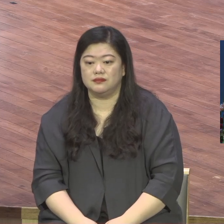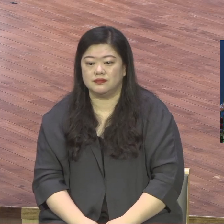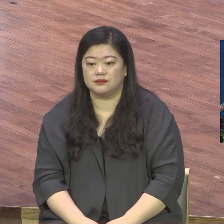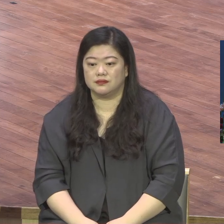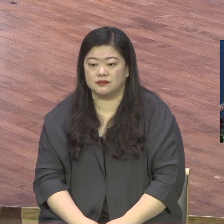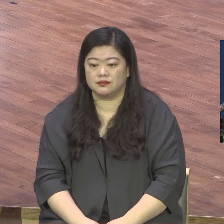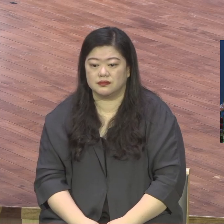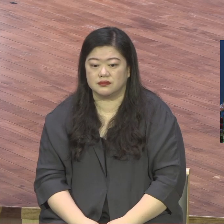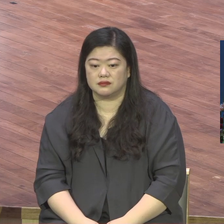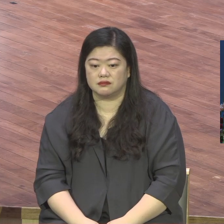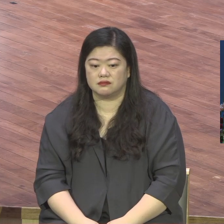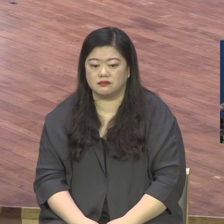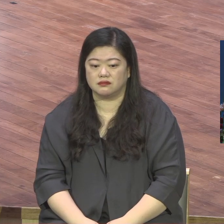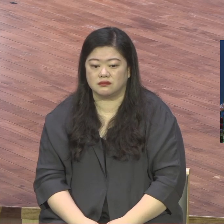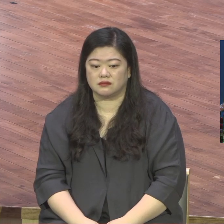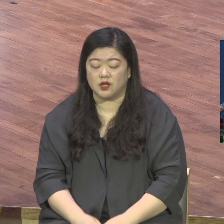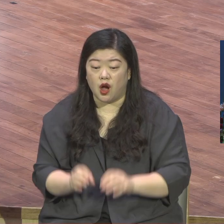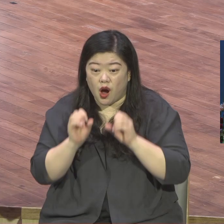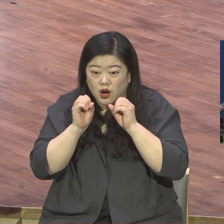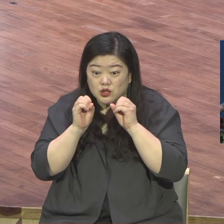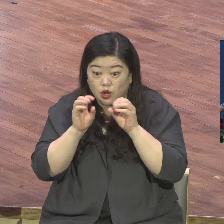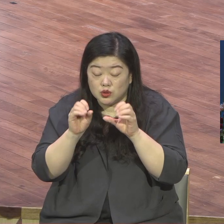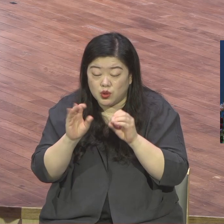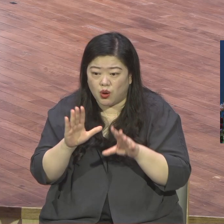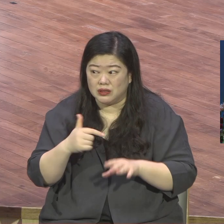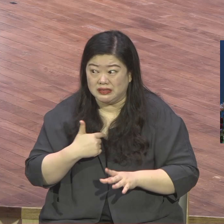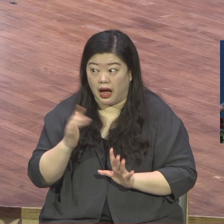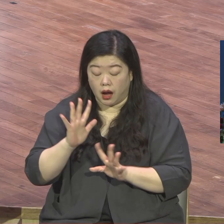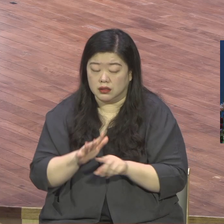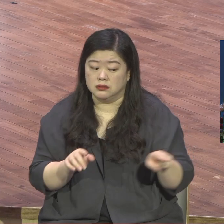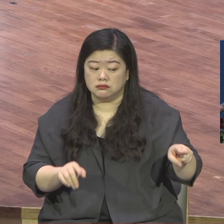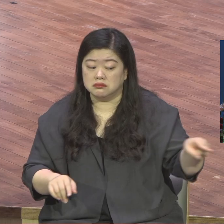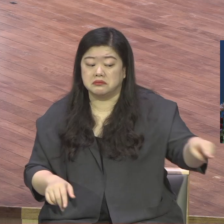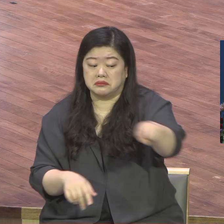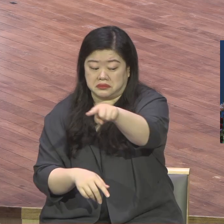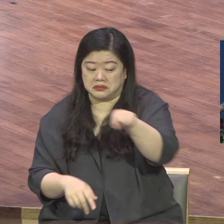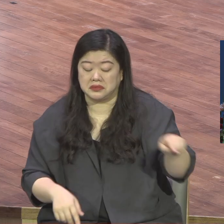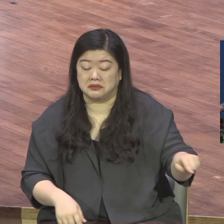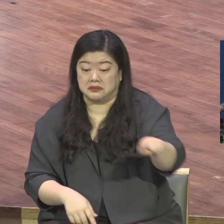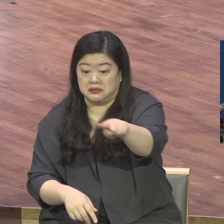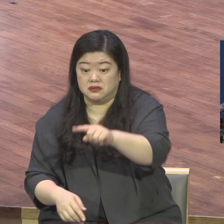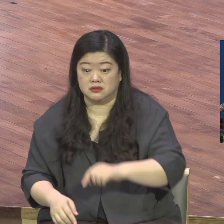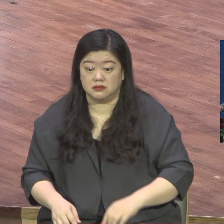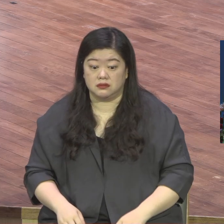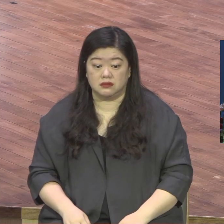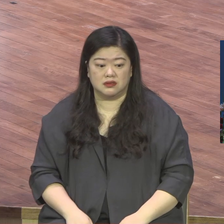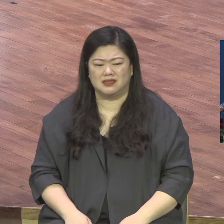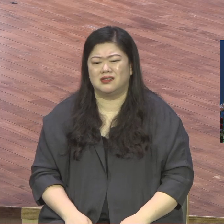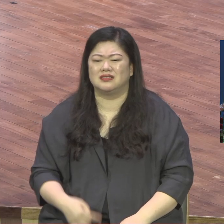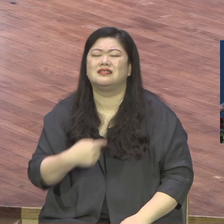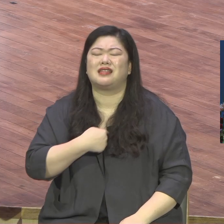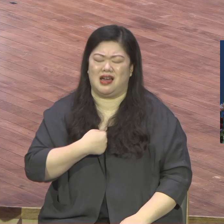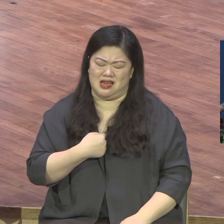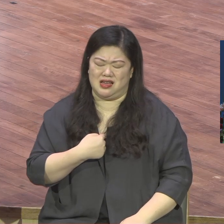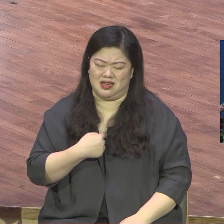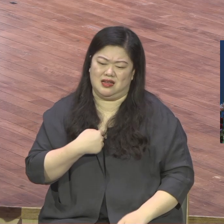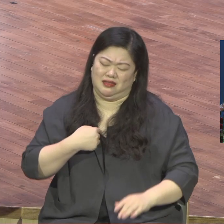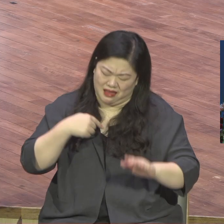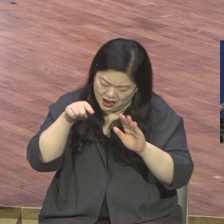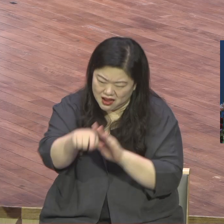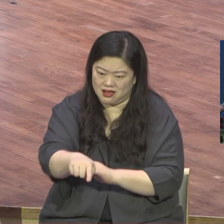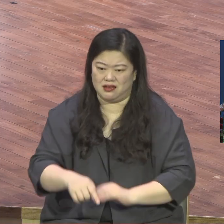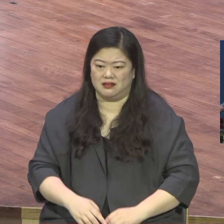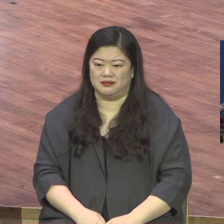나를 통해서 하나님 나라. 이게 무슨 말이에요? 나를 통해서 한 영혼이 주께로 왔냐? 한 영혼이 주님께로 돌아왔냐?